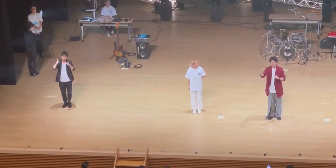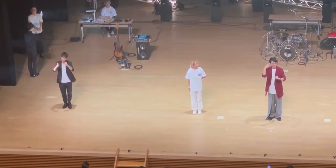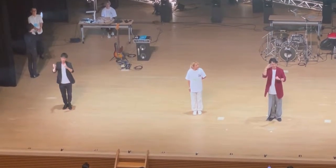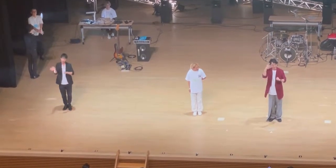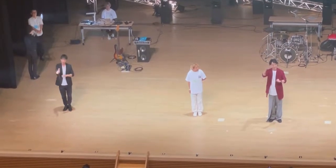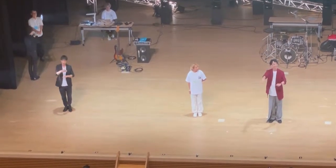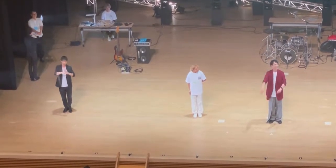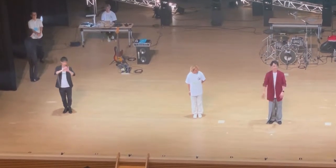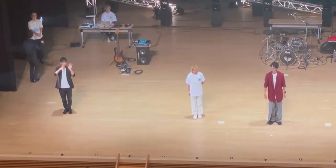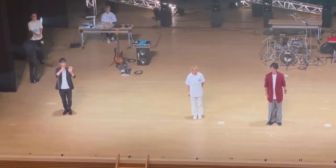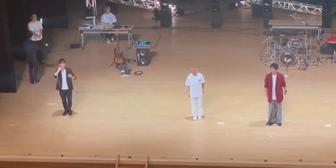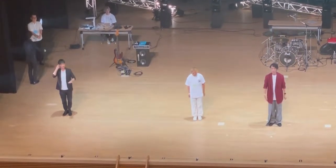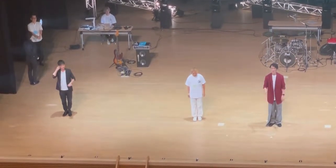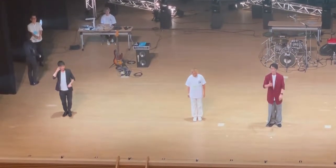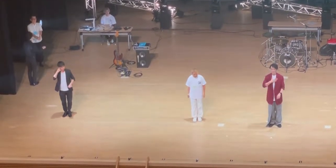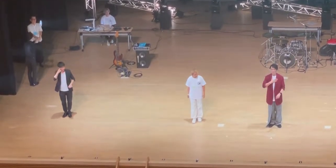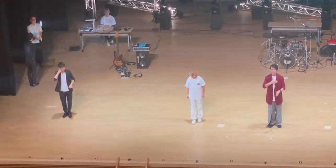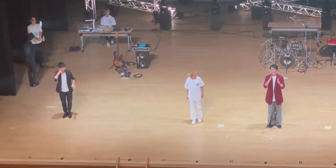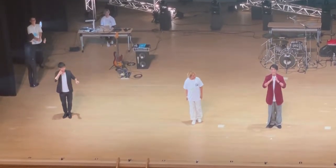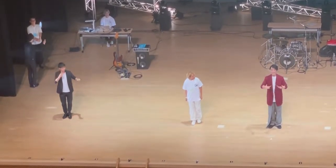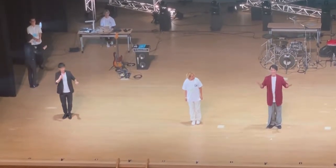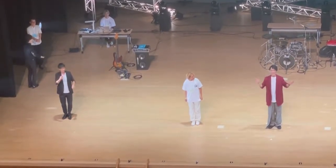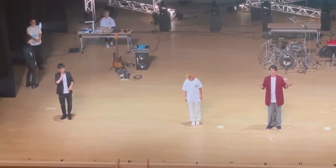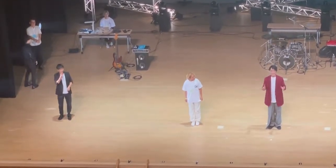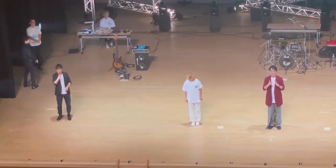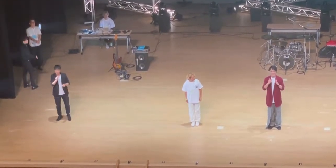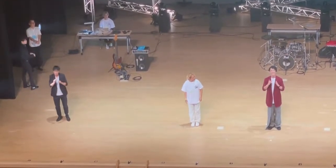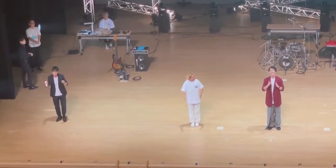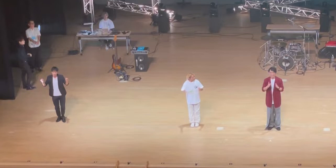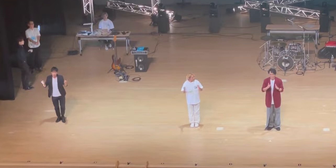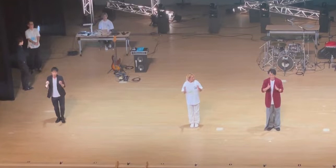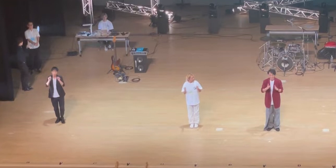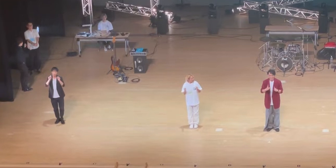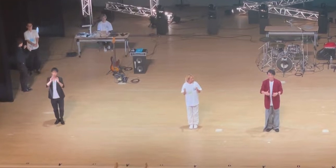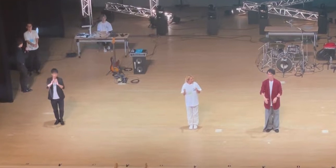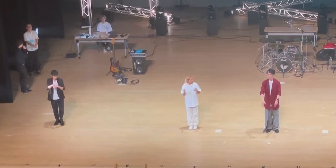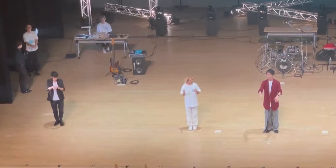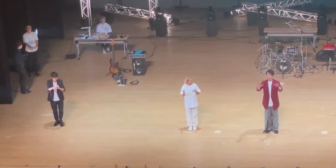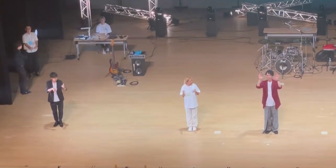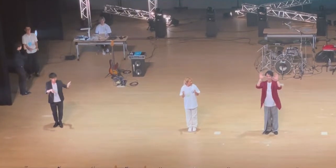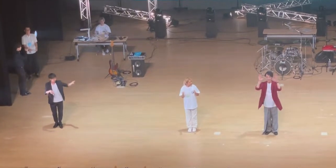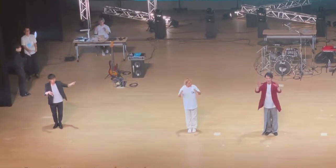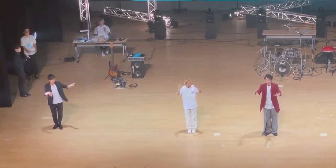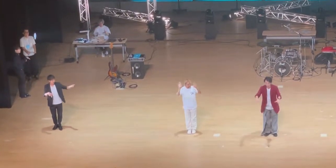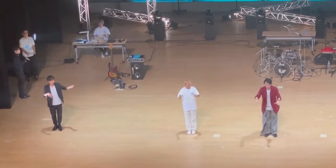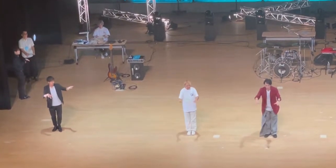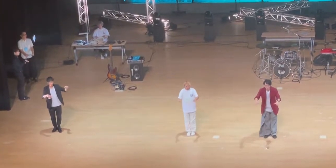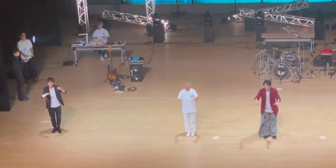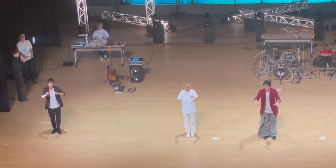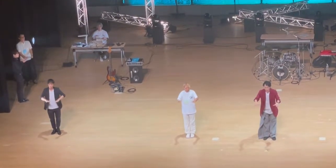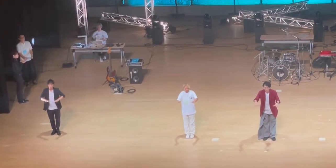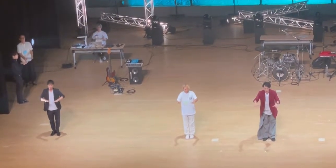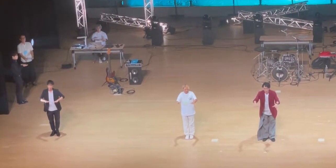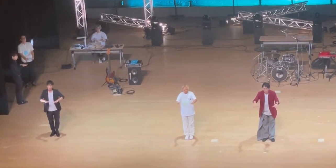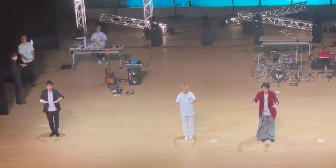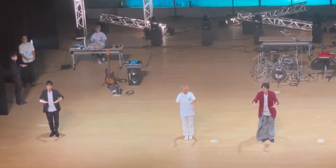ていきたいと思います。いきますよ、僕がせーのって言ったら、今